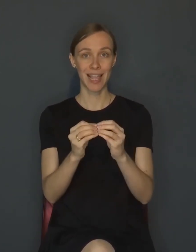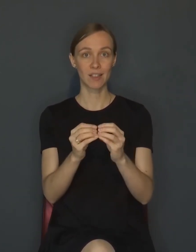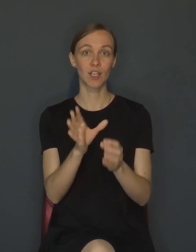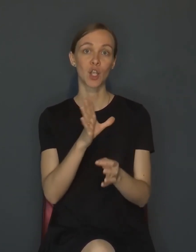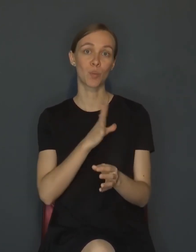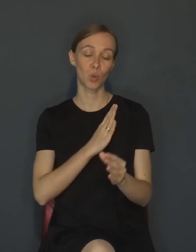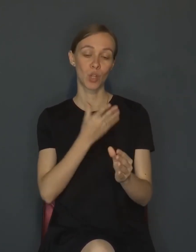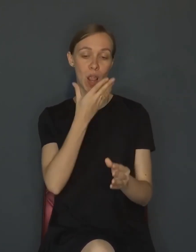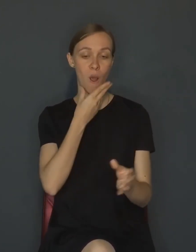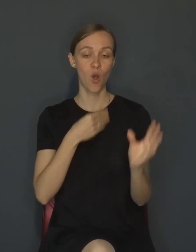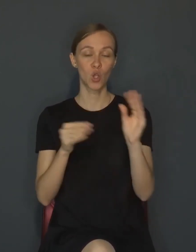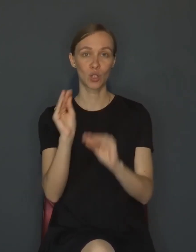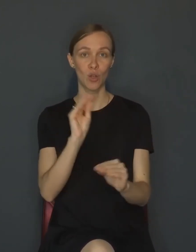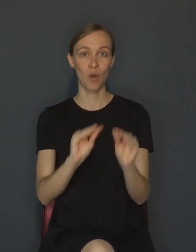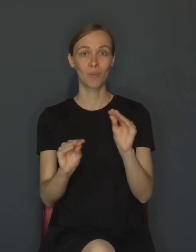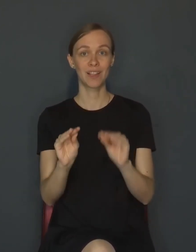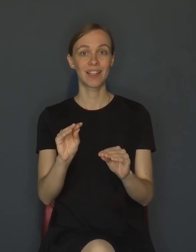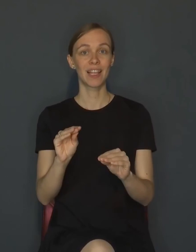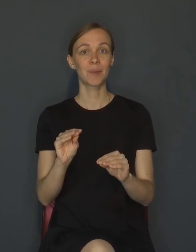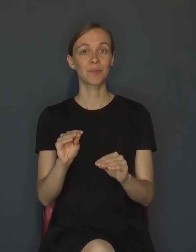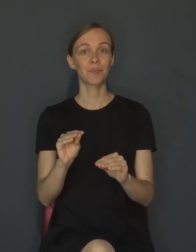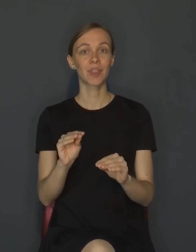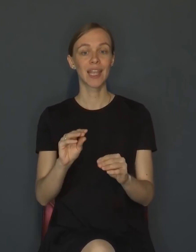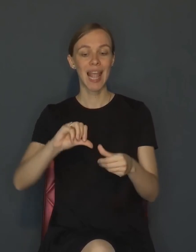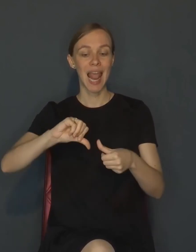оздоблені декоративним ліпленням.